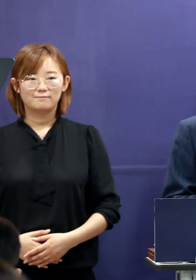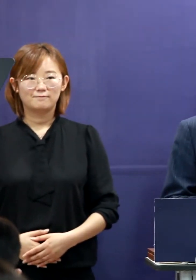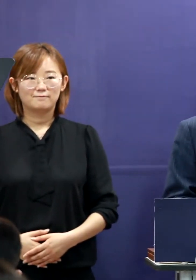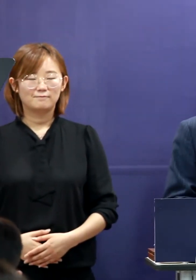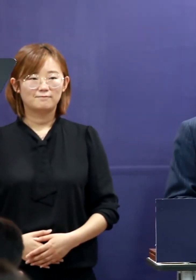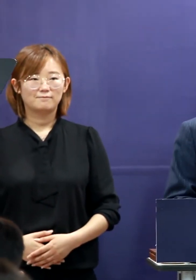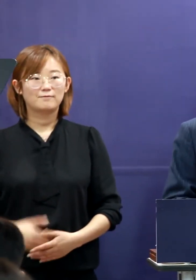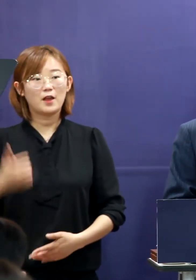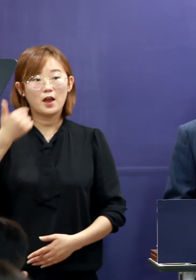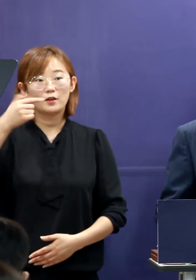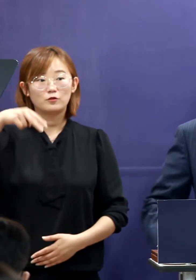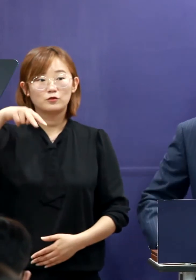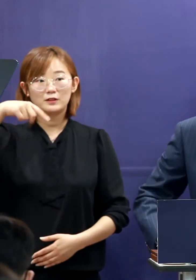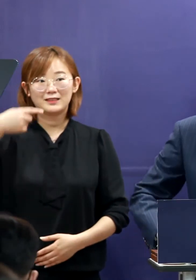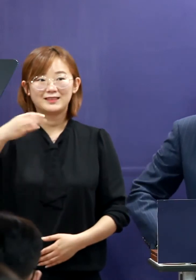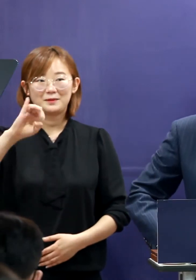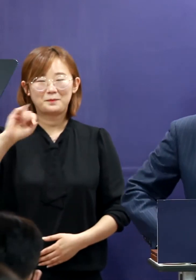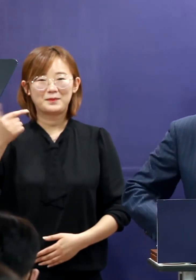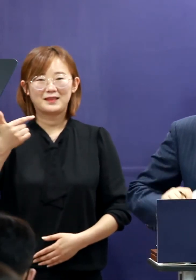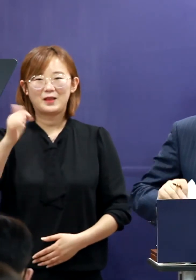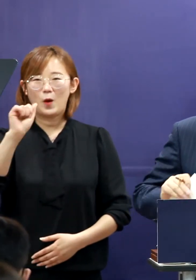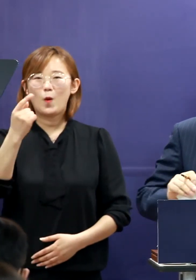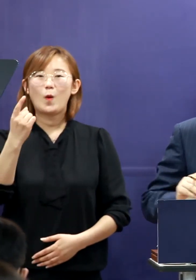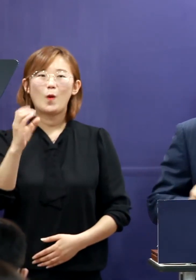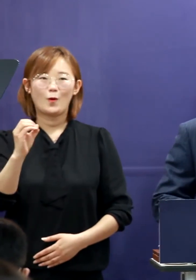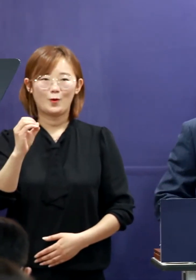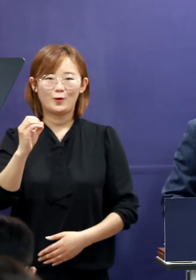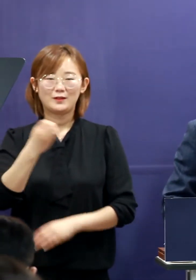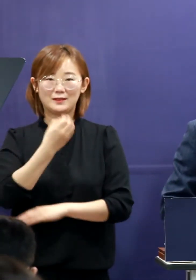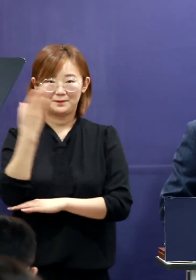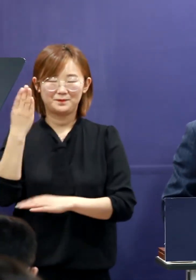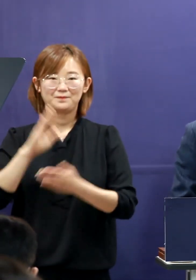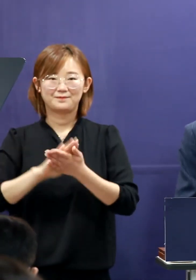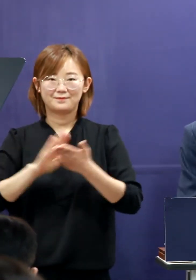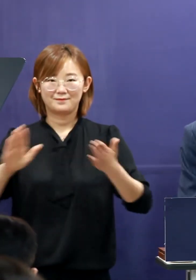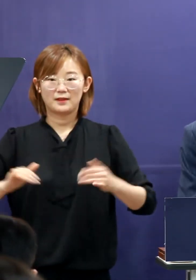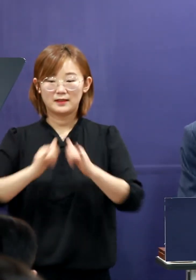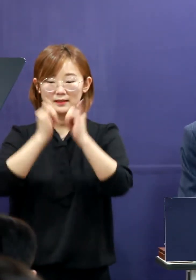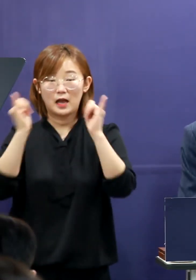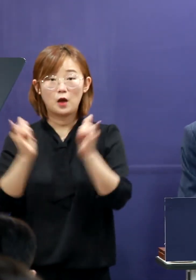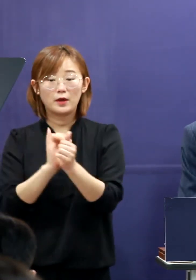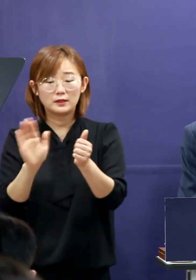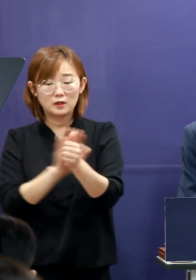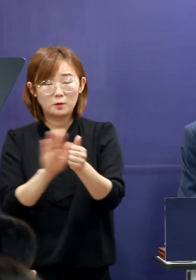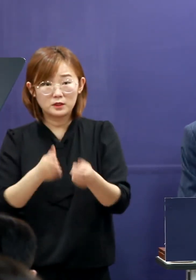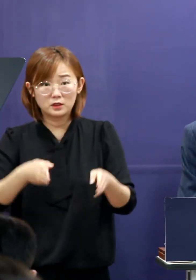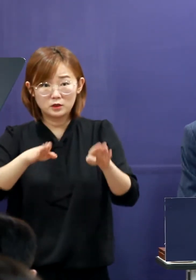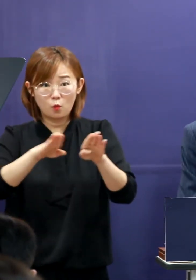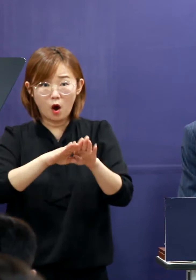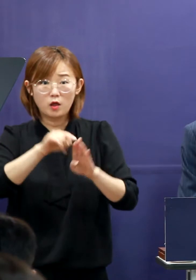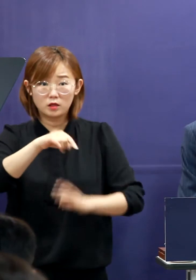네, 뉴스팀의 홍근진입니다. 우선 사회서비스원에 대해서